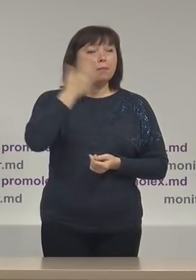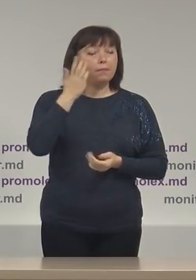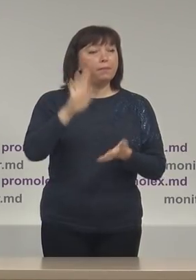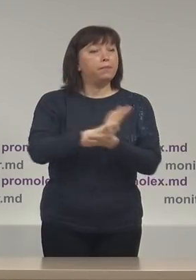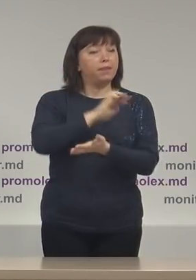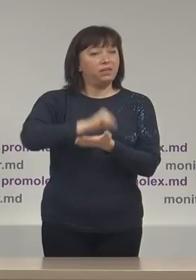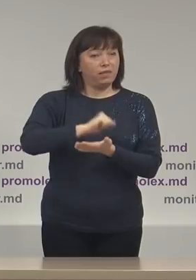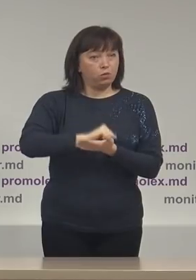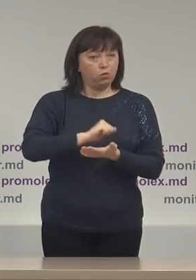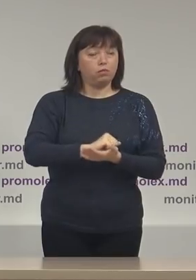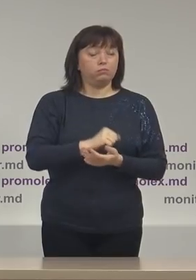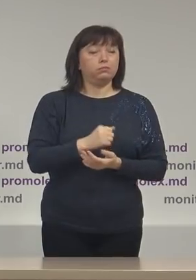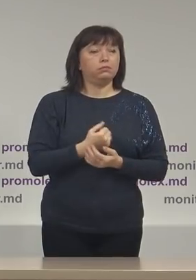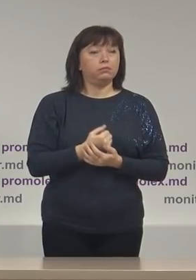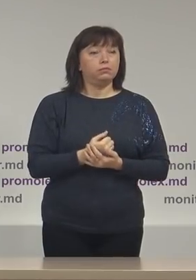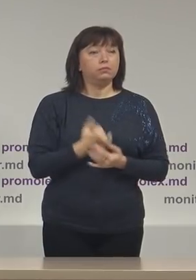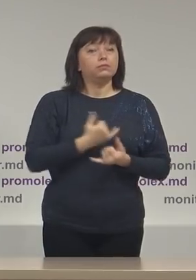două briefinguri, conferințe de presă,